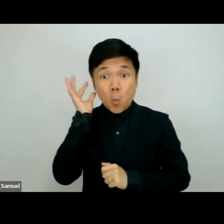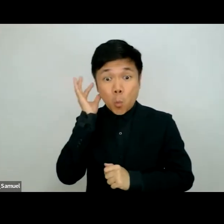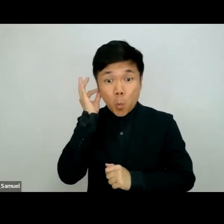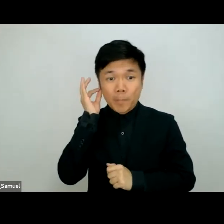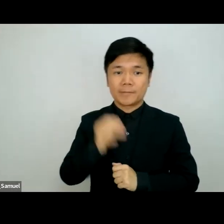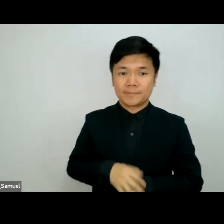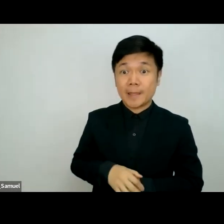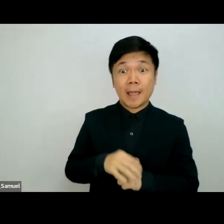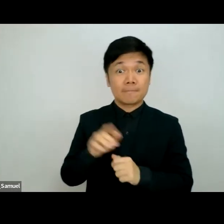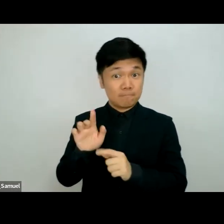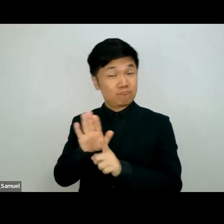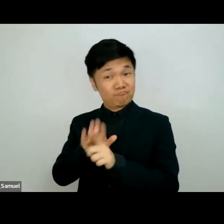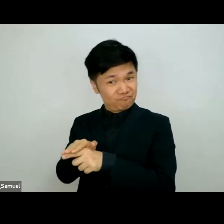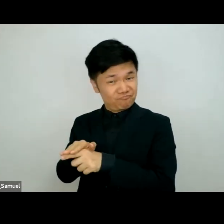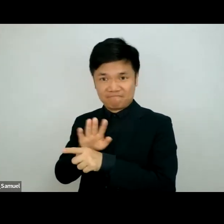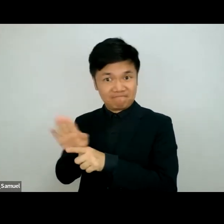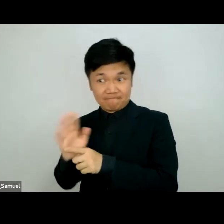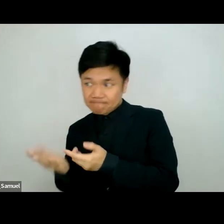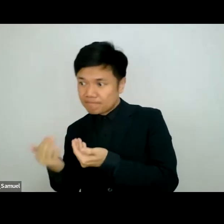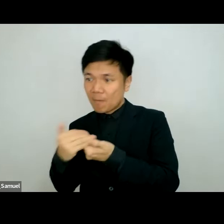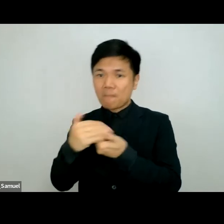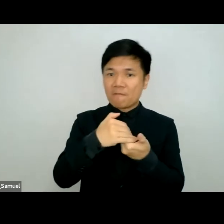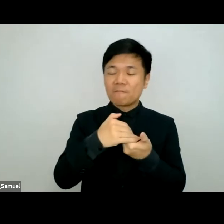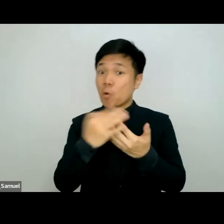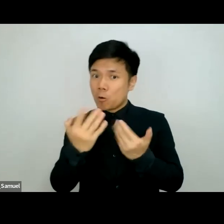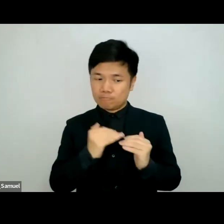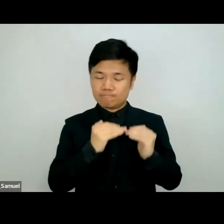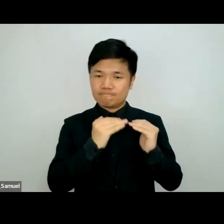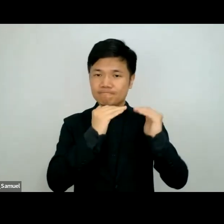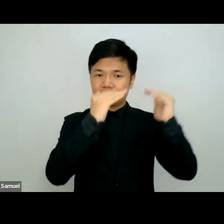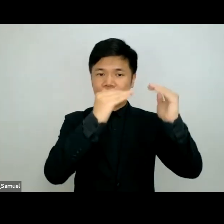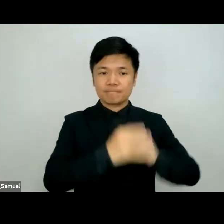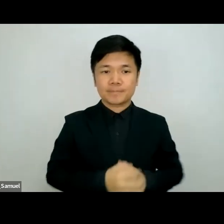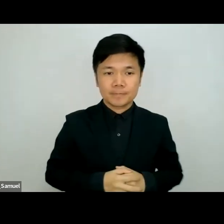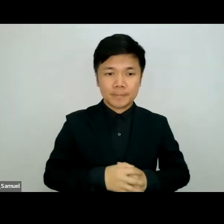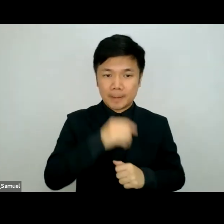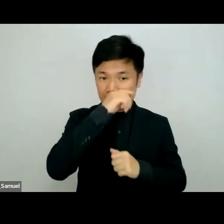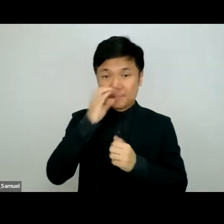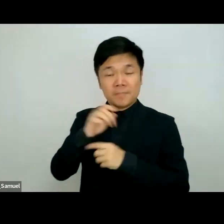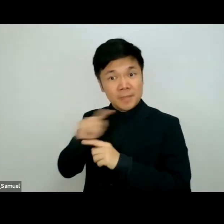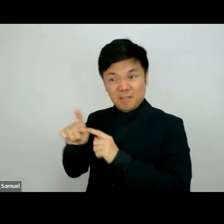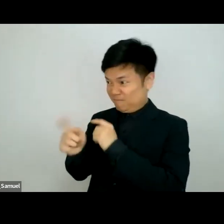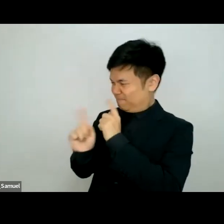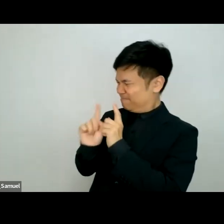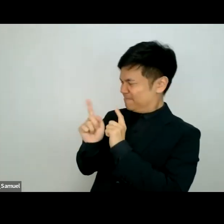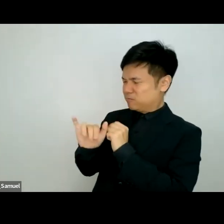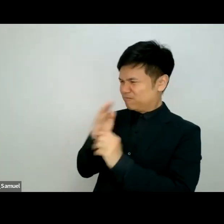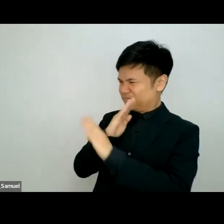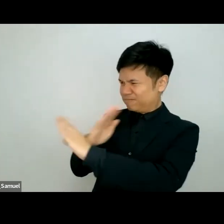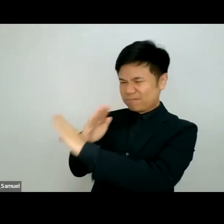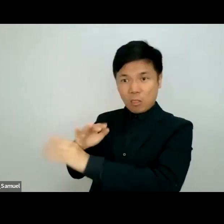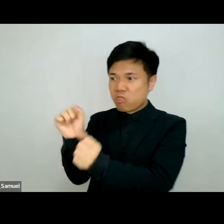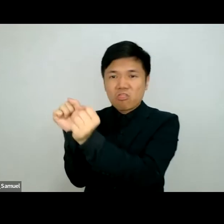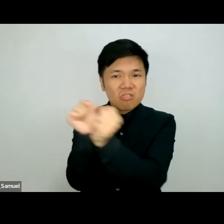inclut des actions pour protéger ces personnes, surtout les femmes, de toute forme de discrimination et la